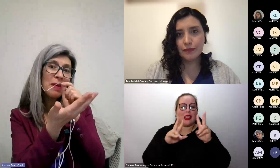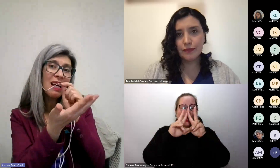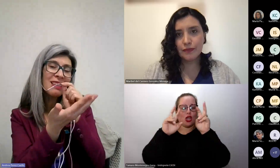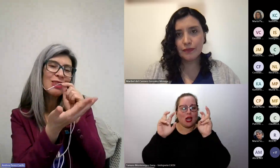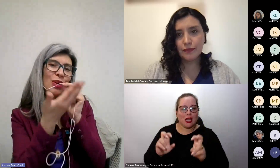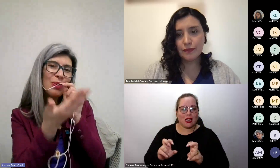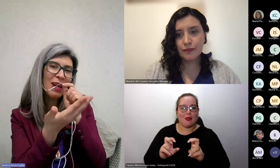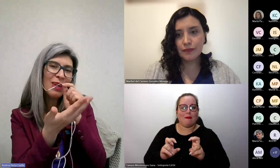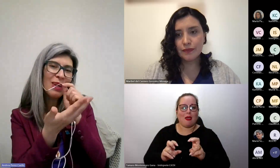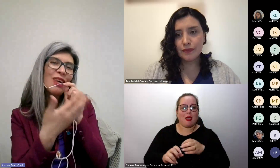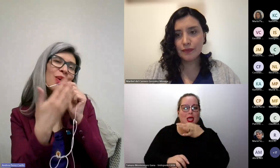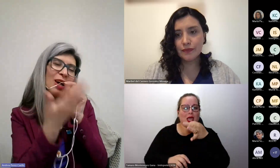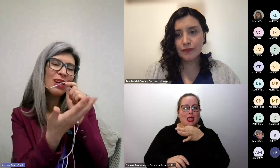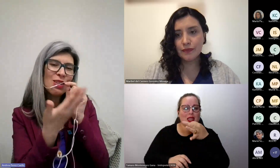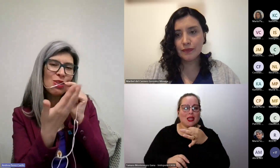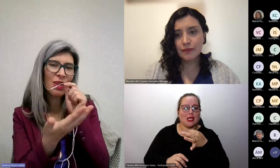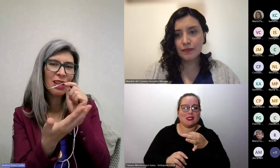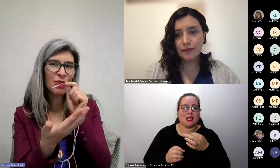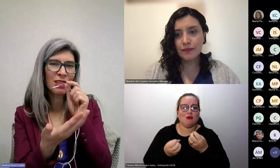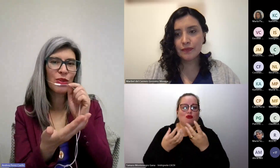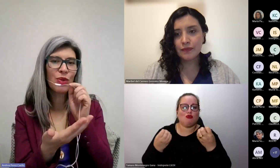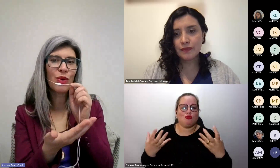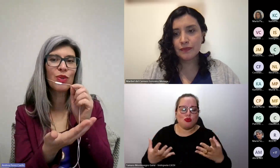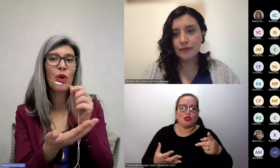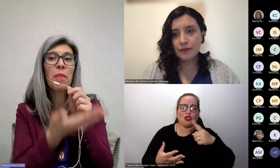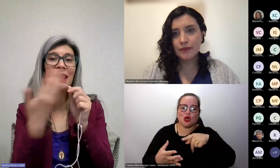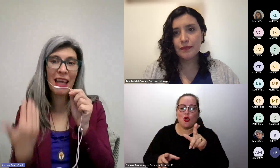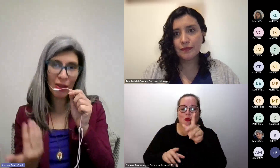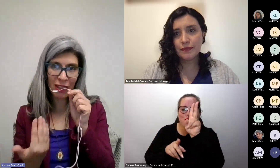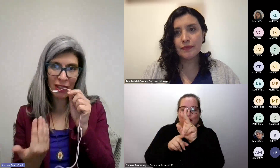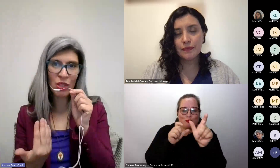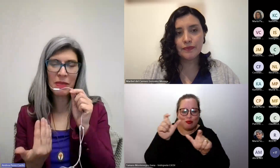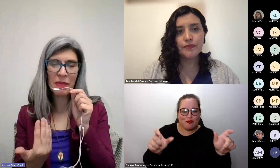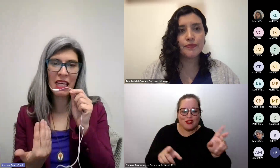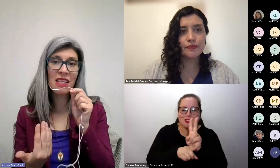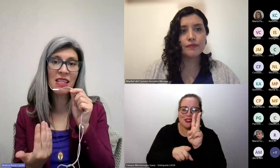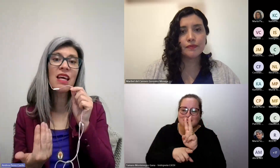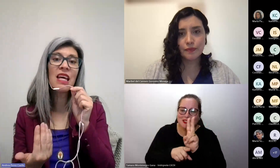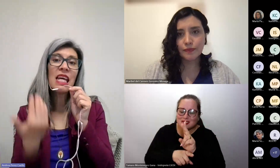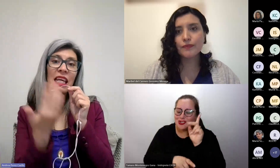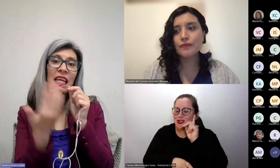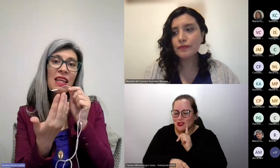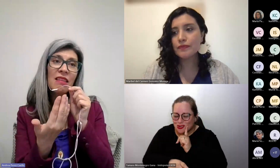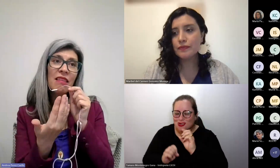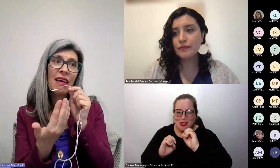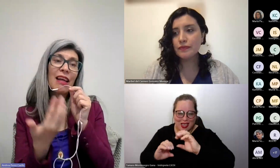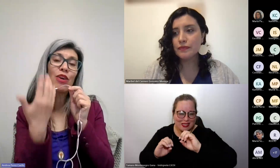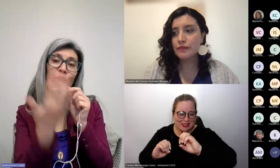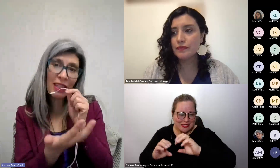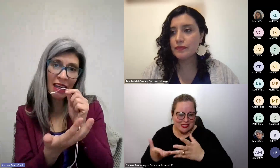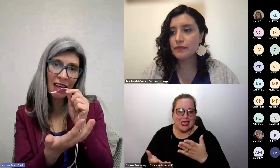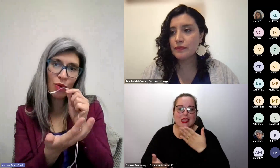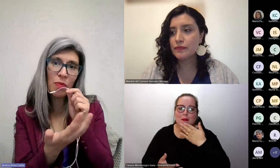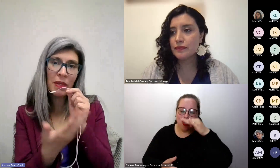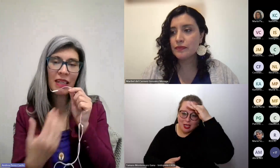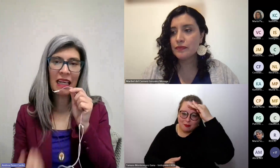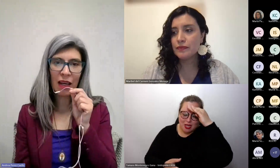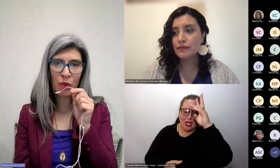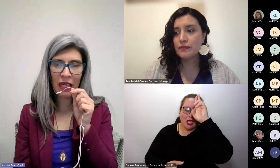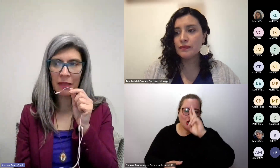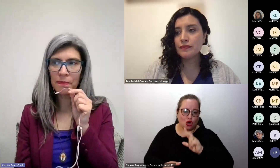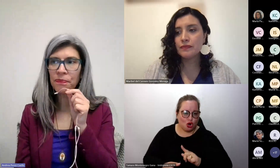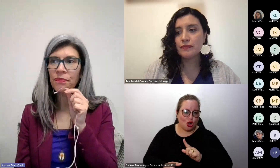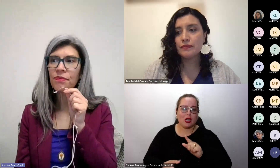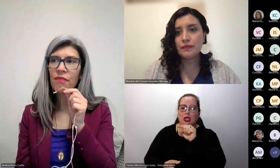las propias coeducadoras o educadoras sordas, ¿no es cierto?, nos compartieron de su experiencia y del rol que cumplen